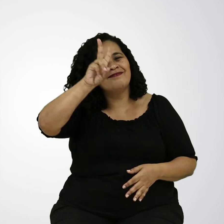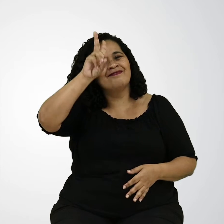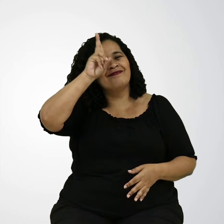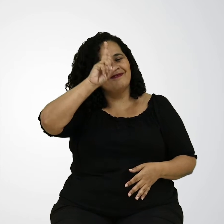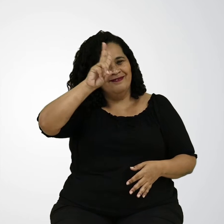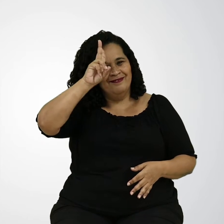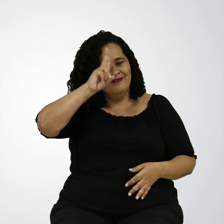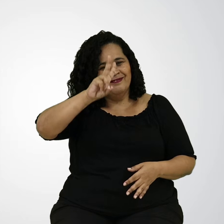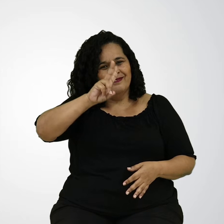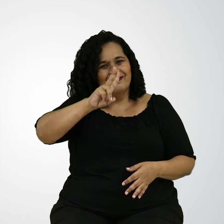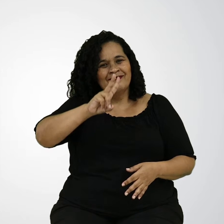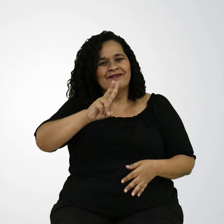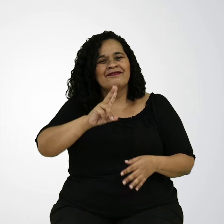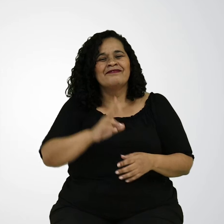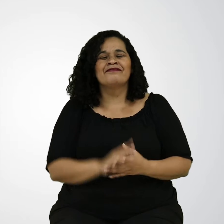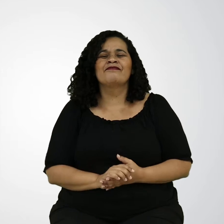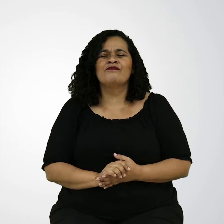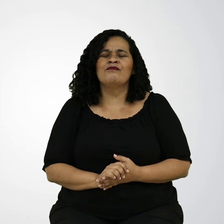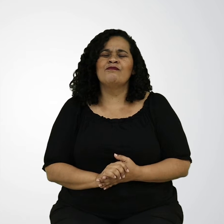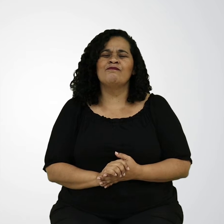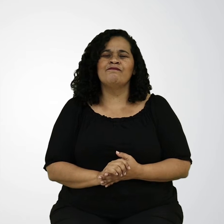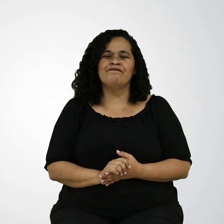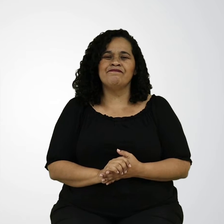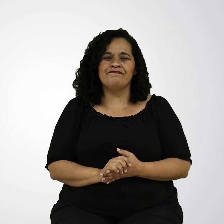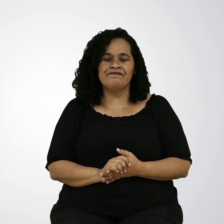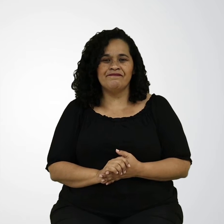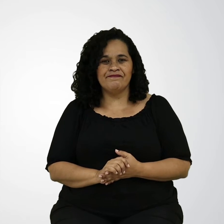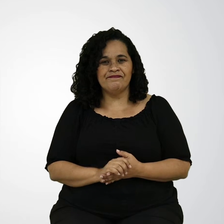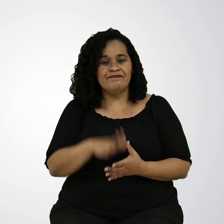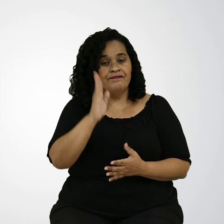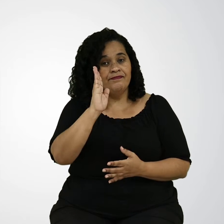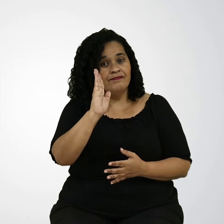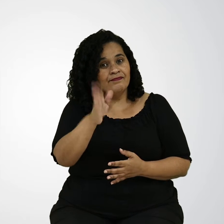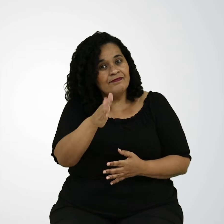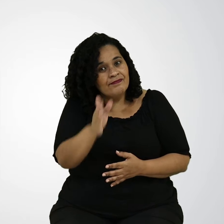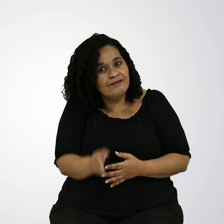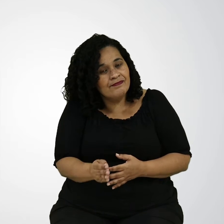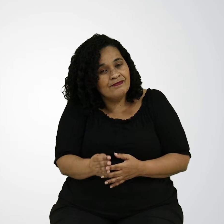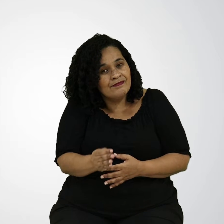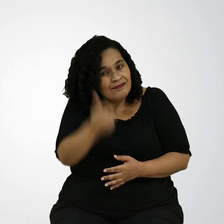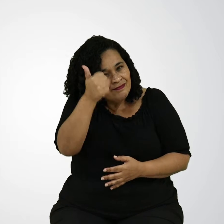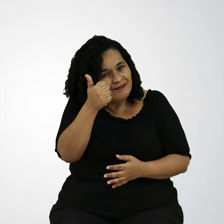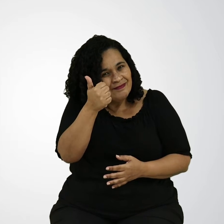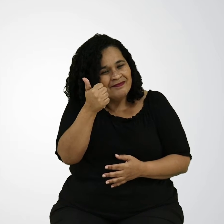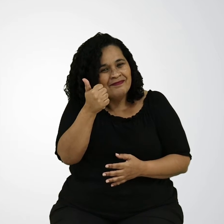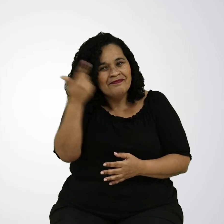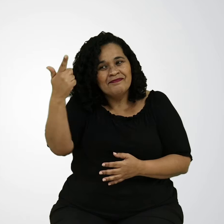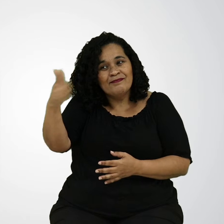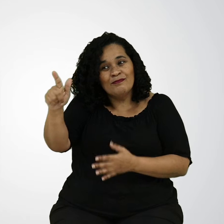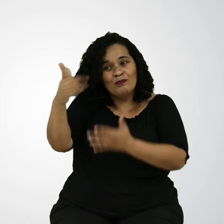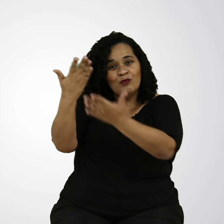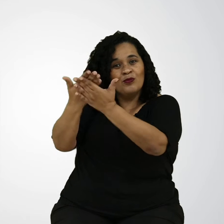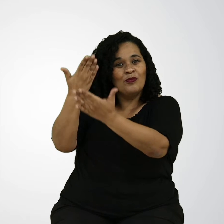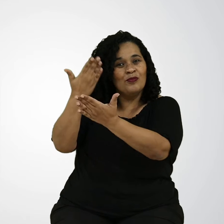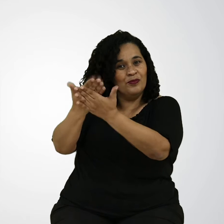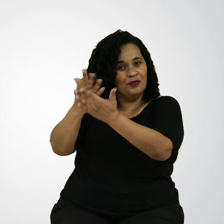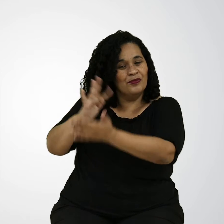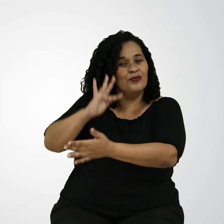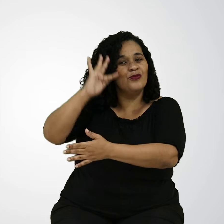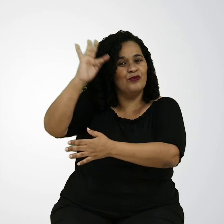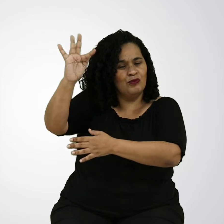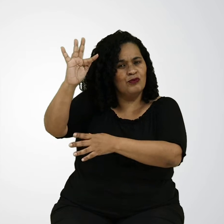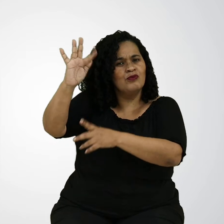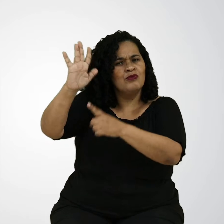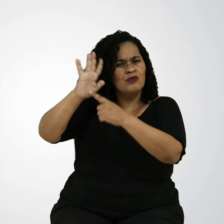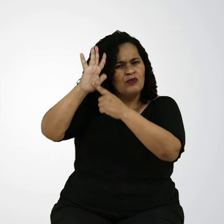nós já estamos chegando para a próxima série de lições que vai tratar sobre as